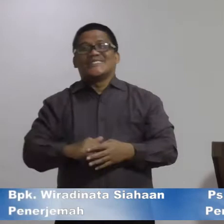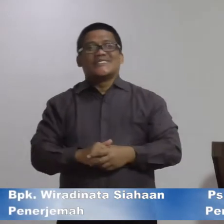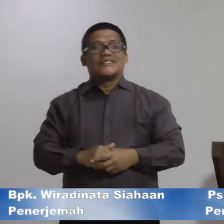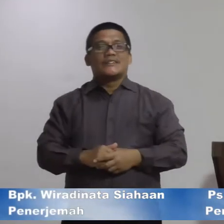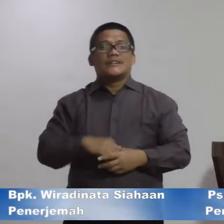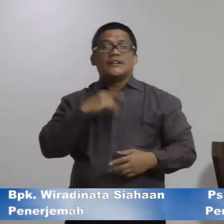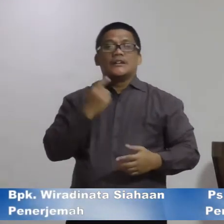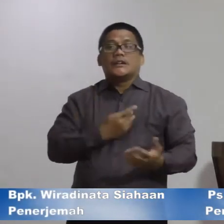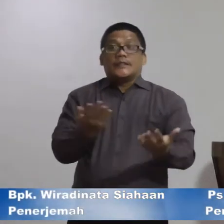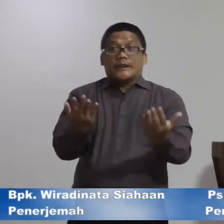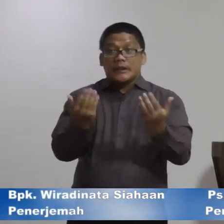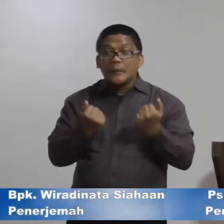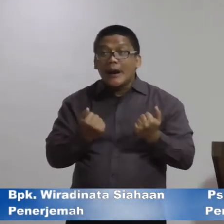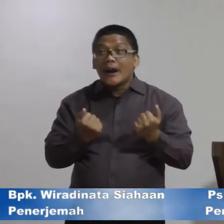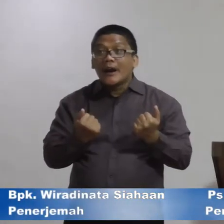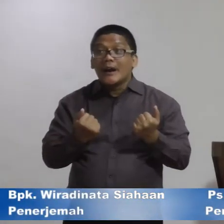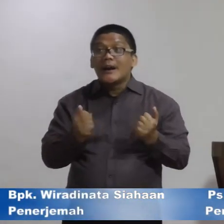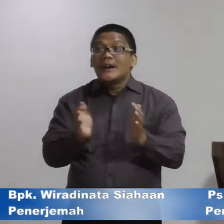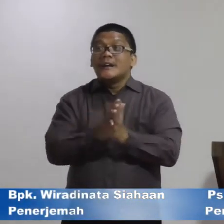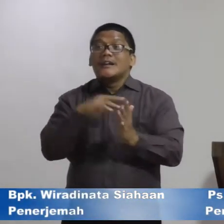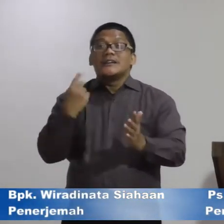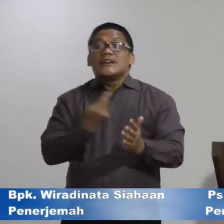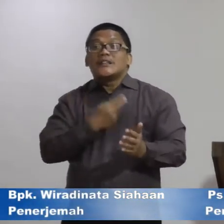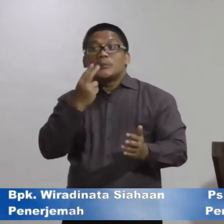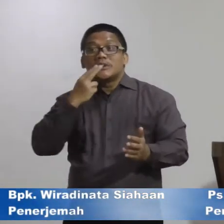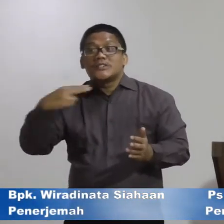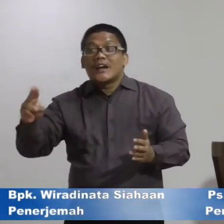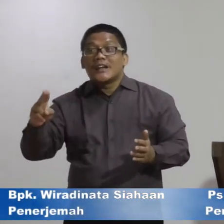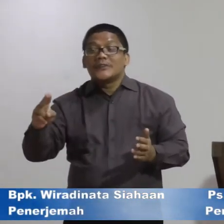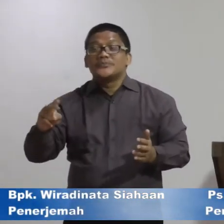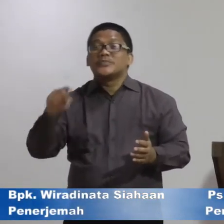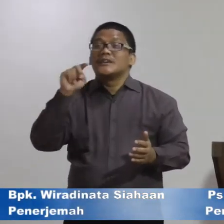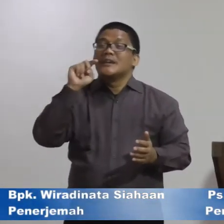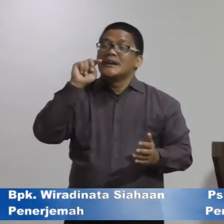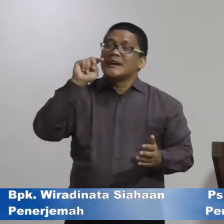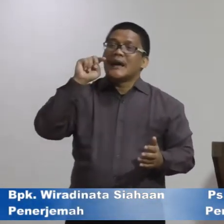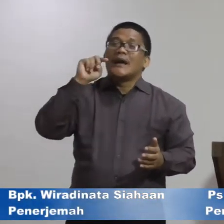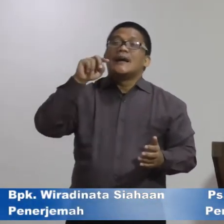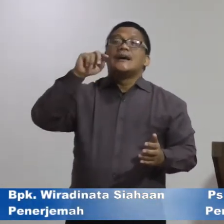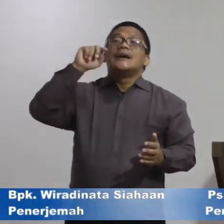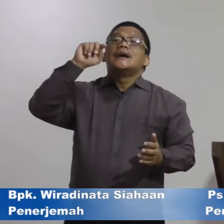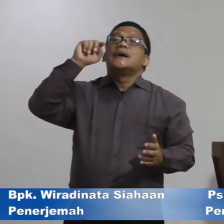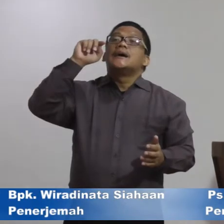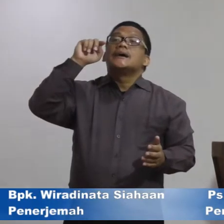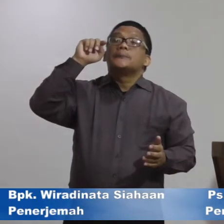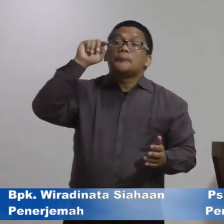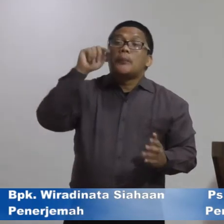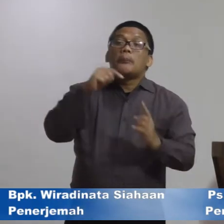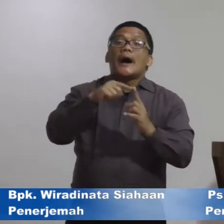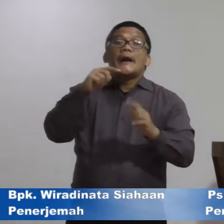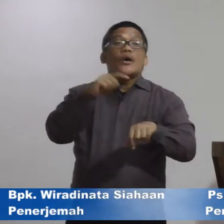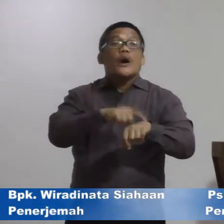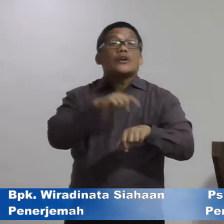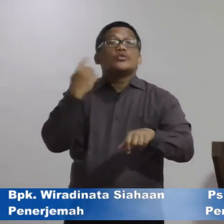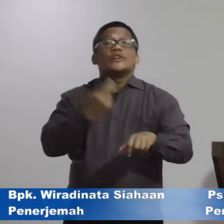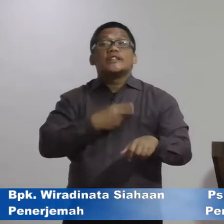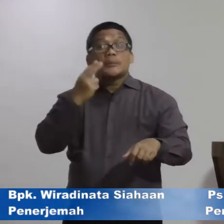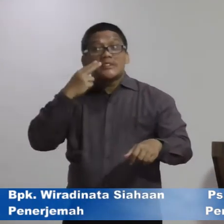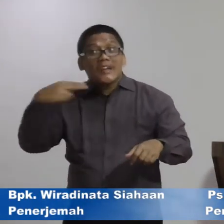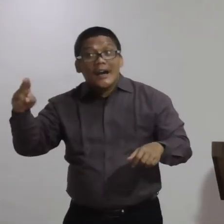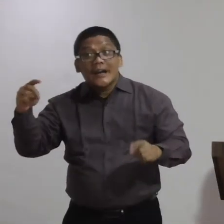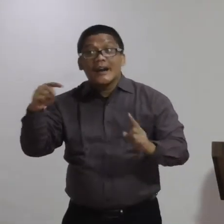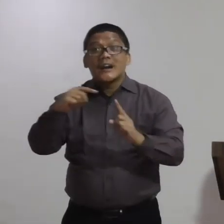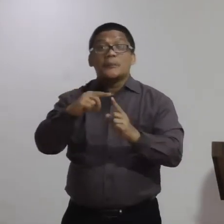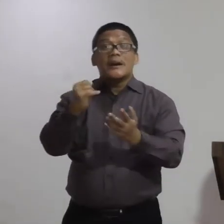kita terima dan kita percaya, maka disitulah materai itu terjadi